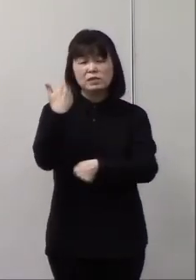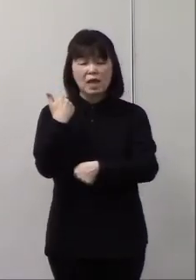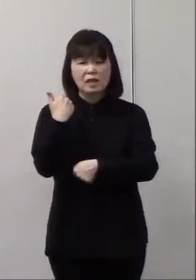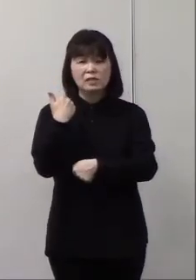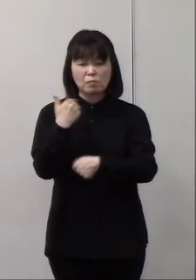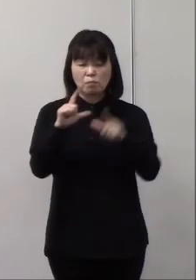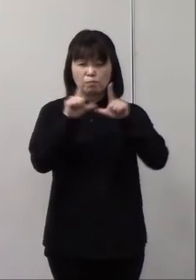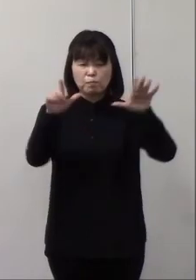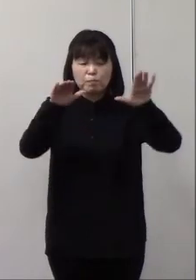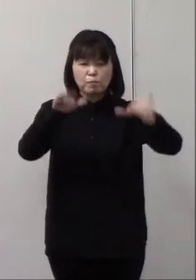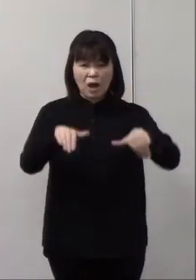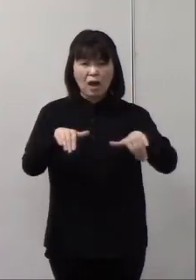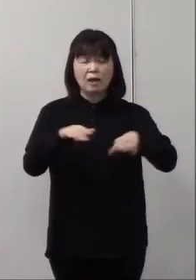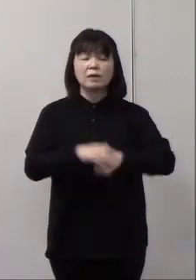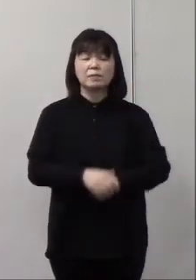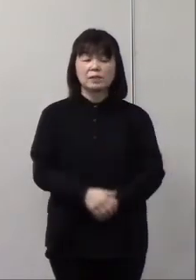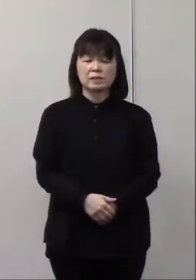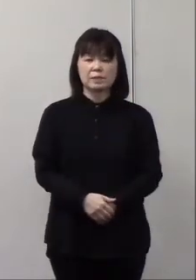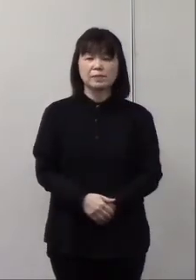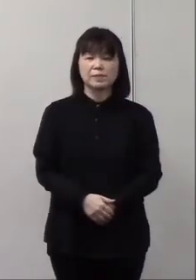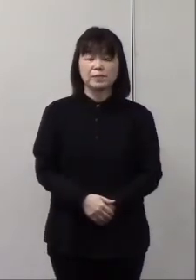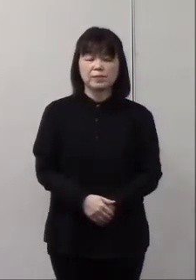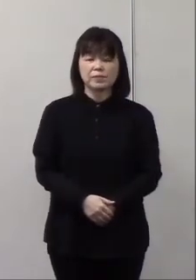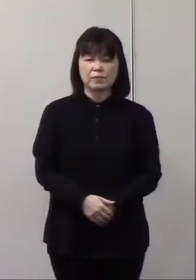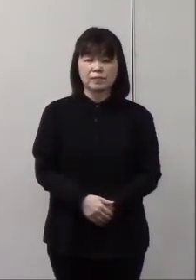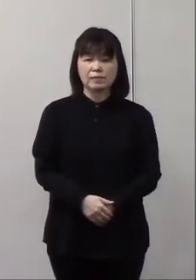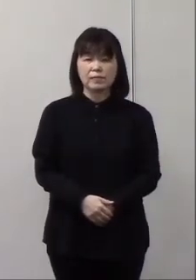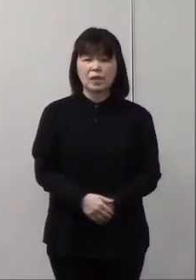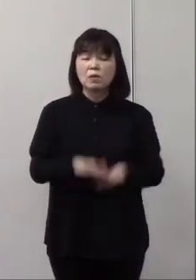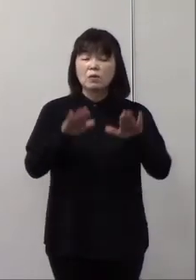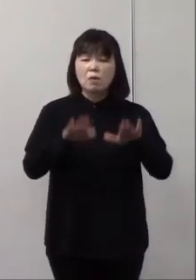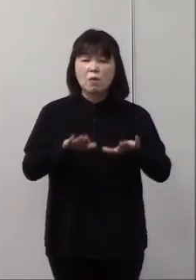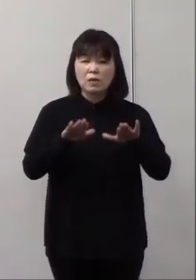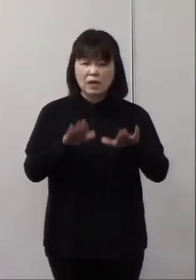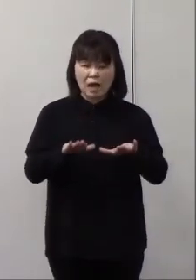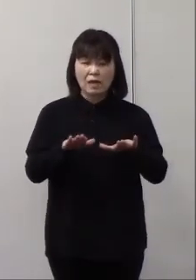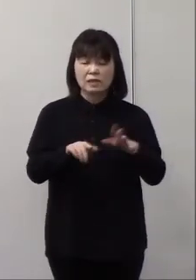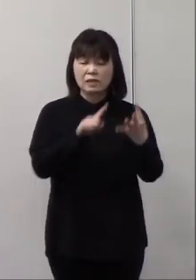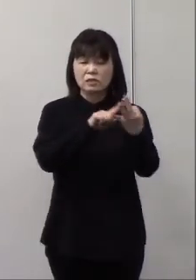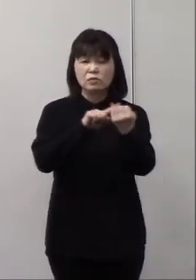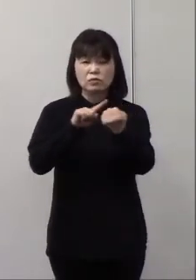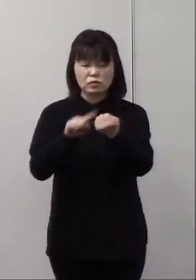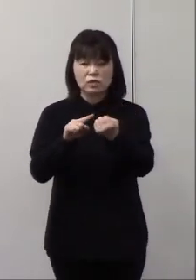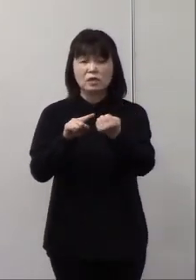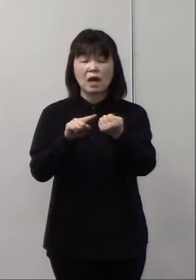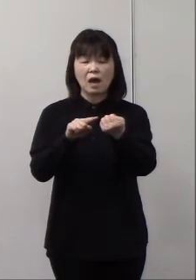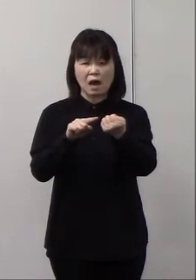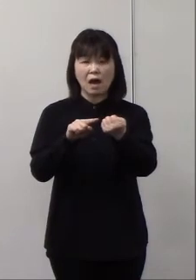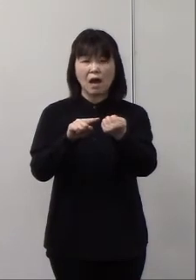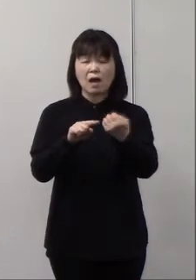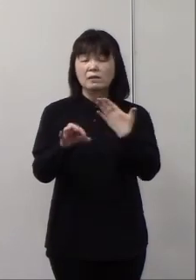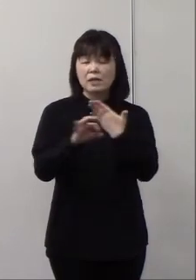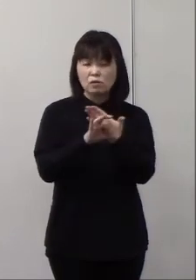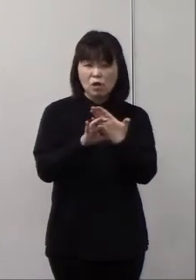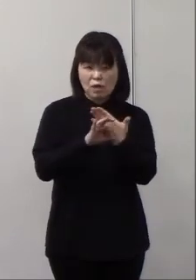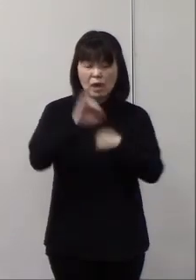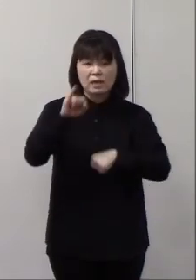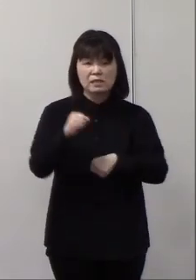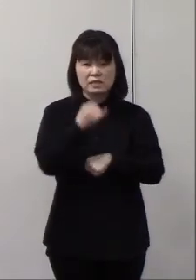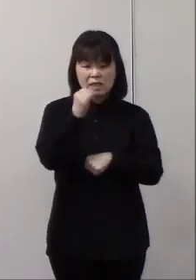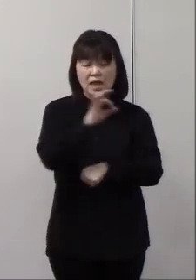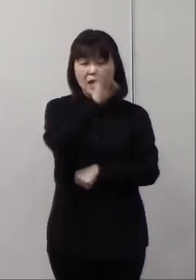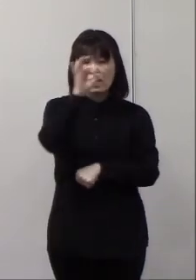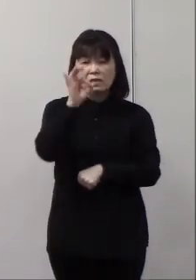ご覧のようなものが それぞれ、自然環境整備交付金